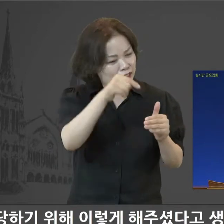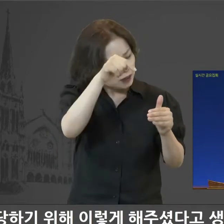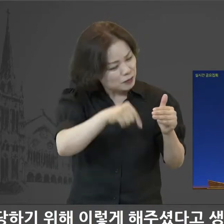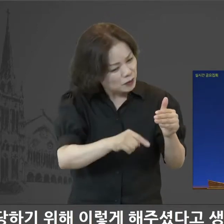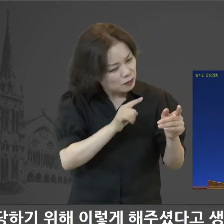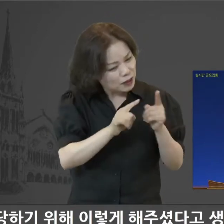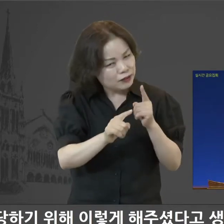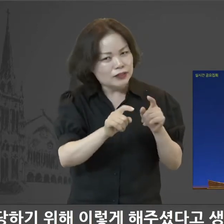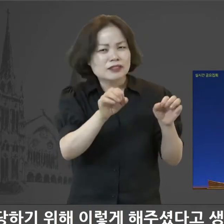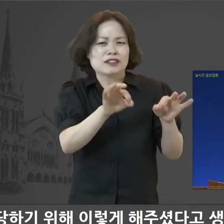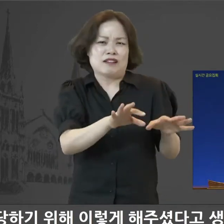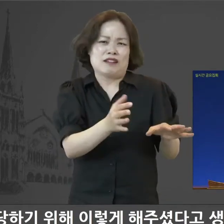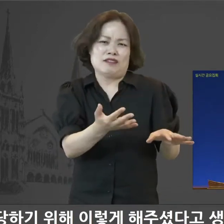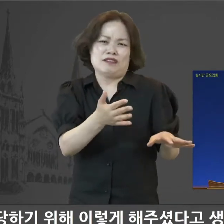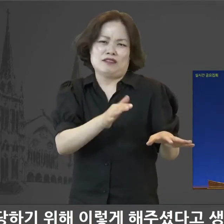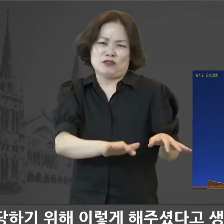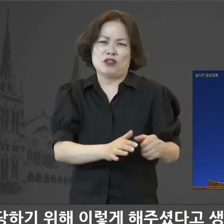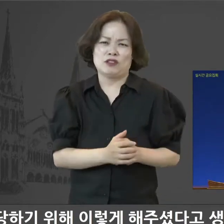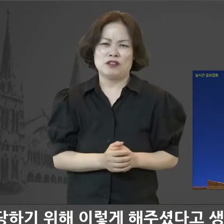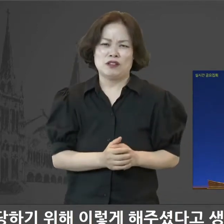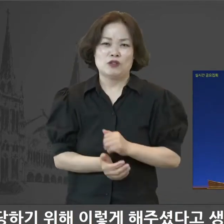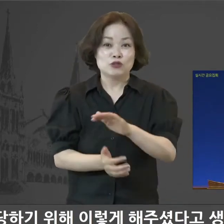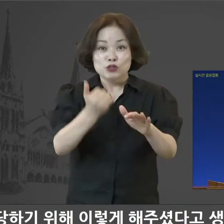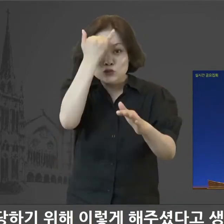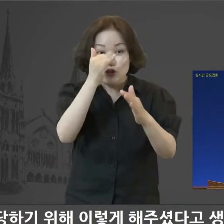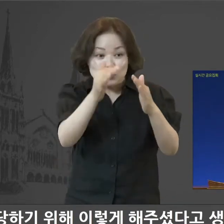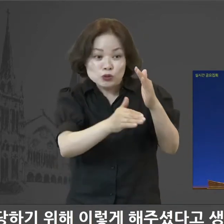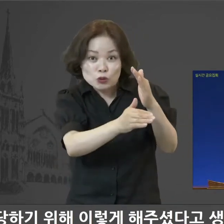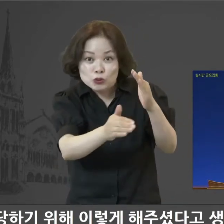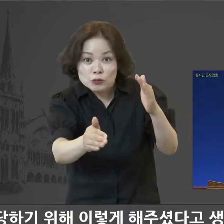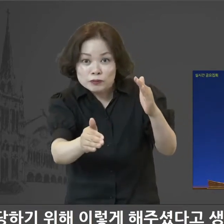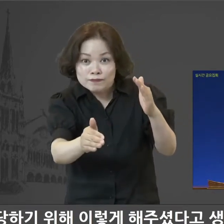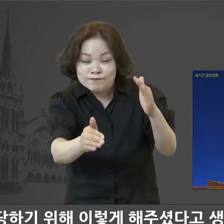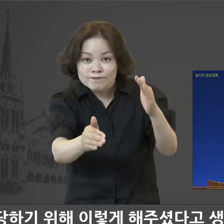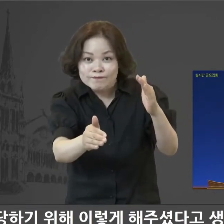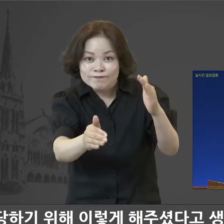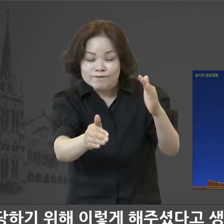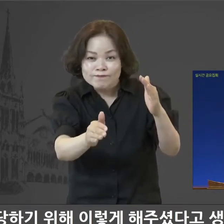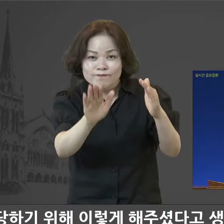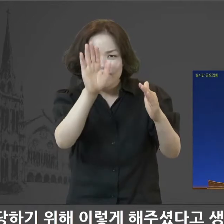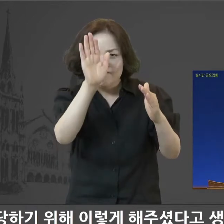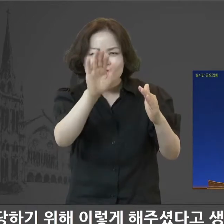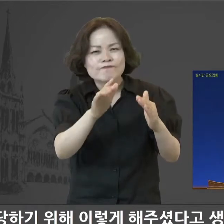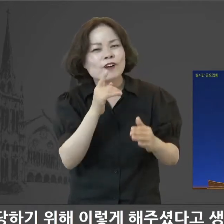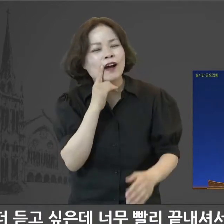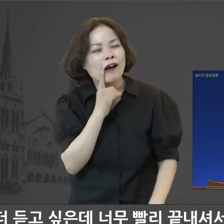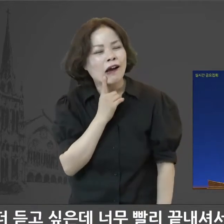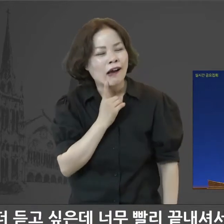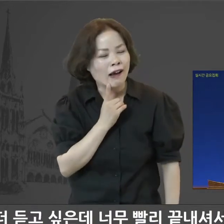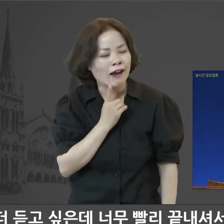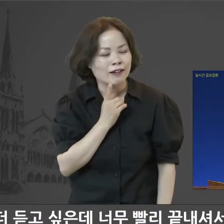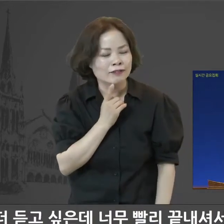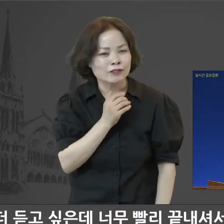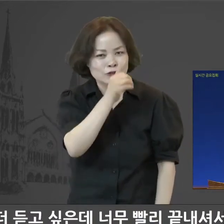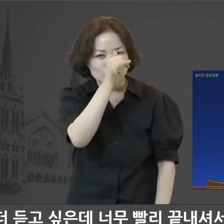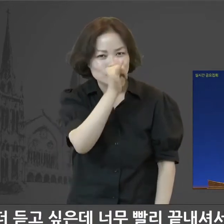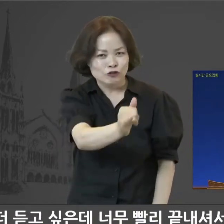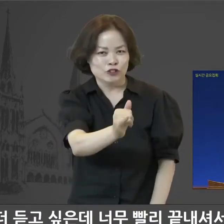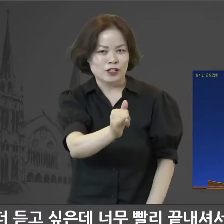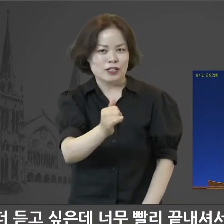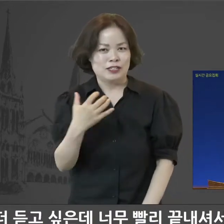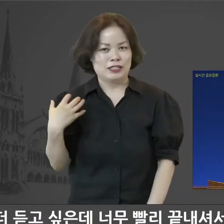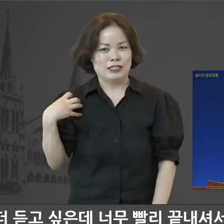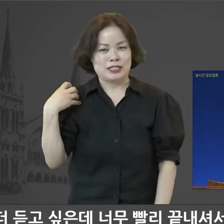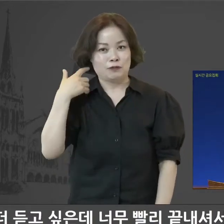그 잠깐인데도 우리 충영교회 성도님들이 참 부럽습니다. 훌륭한 담임 목사님께서 좋은